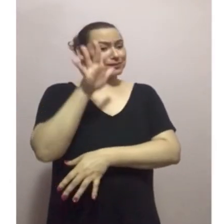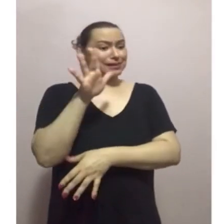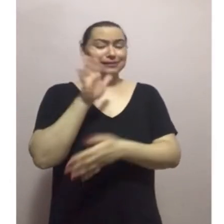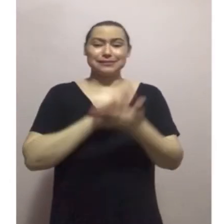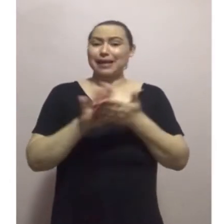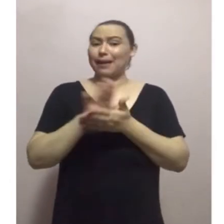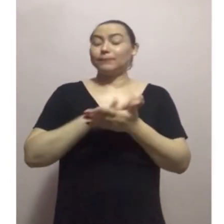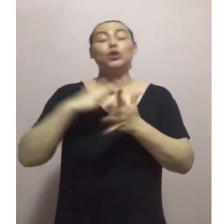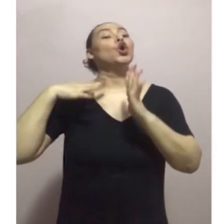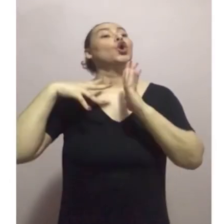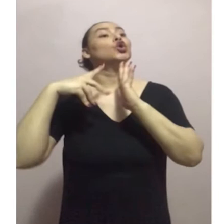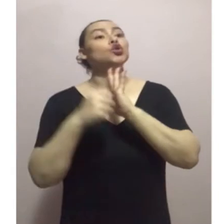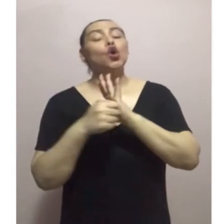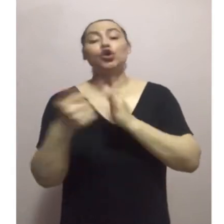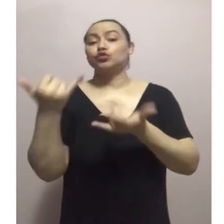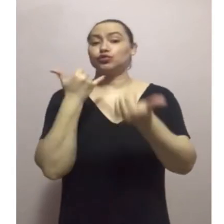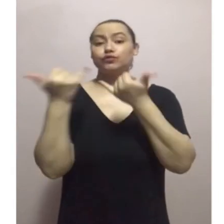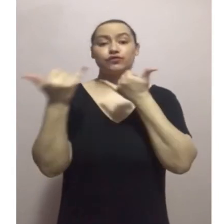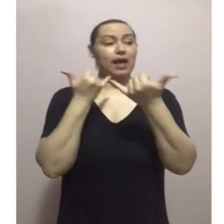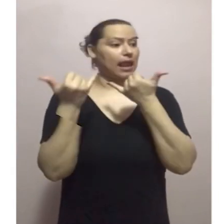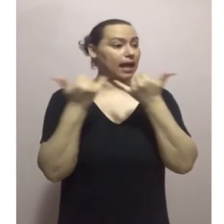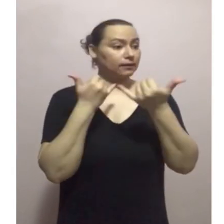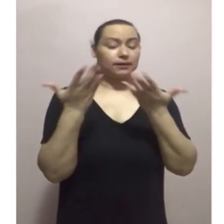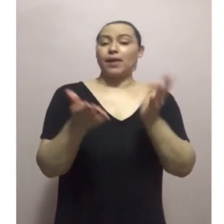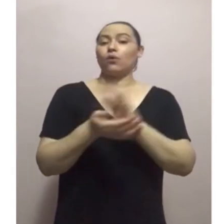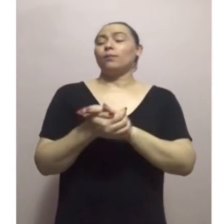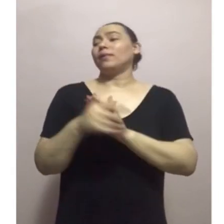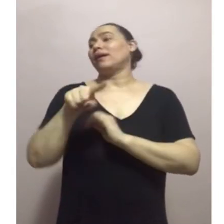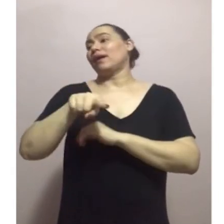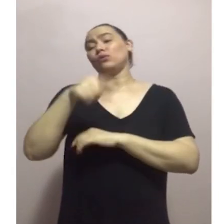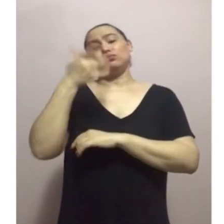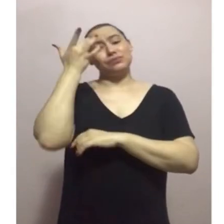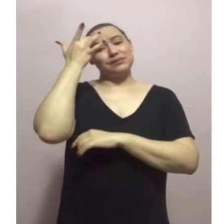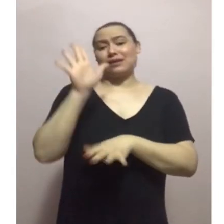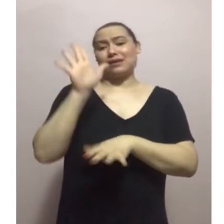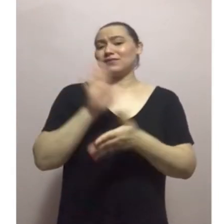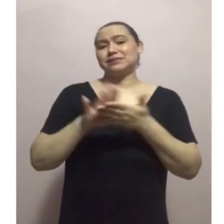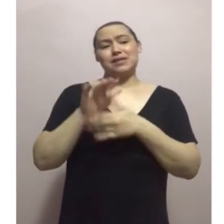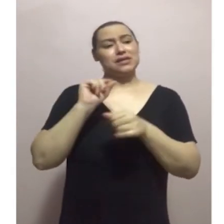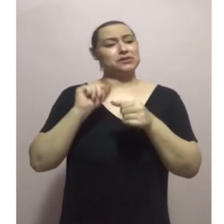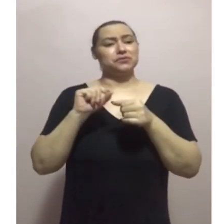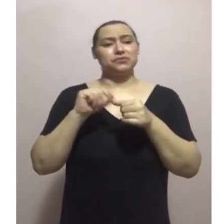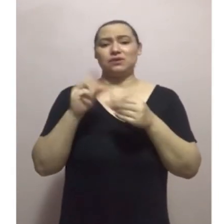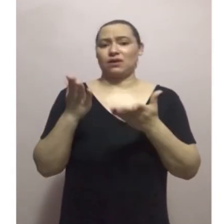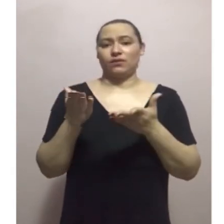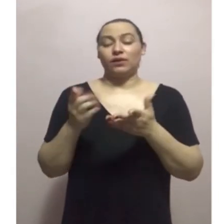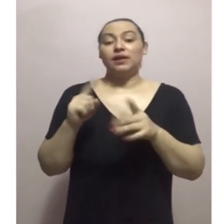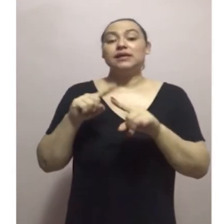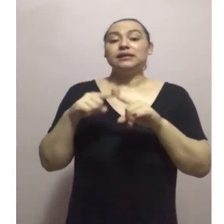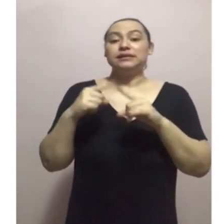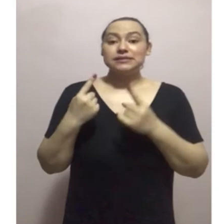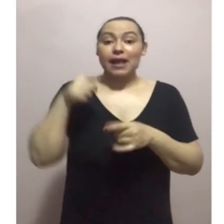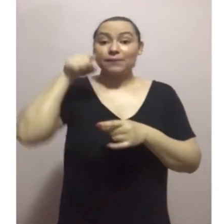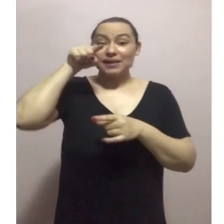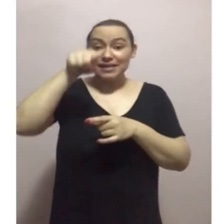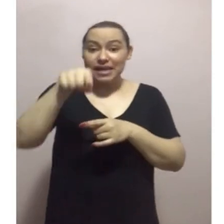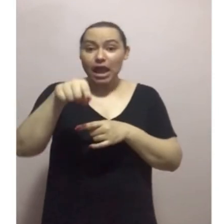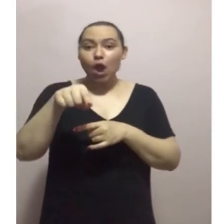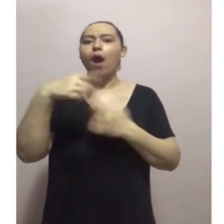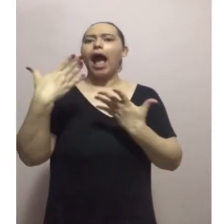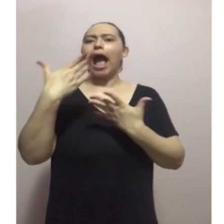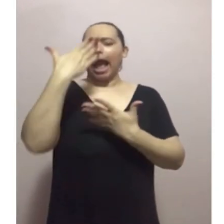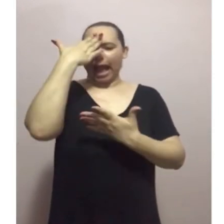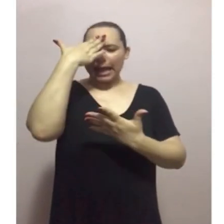sei fazer isso. Todos eles diziam isso. Aí veio André Cortez e Márcio Medina, que são duas pessoas que eu admiro na sua concepção